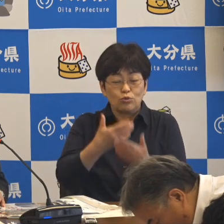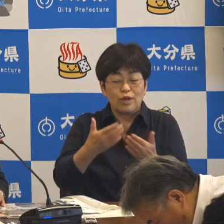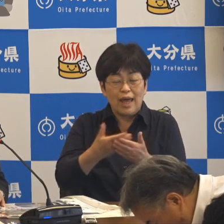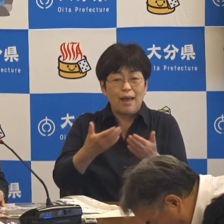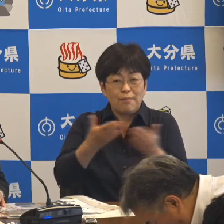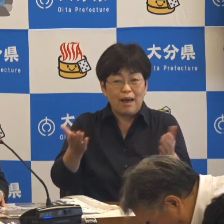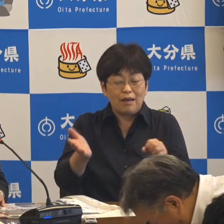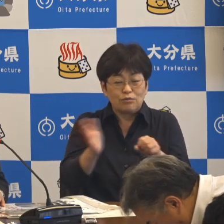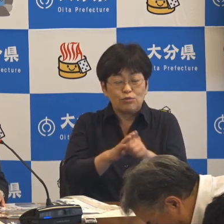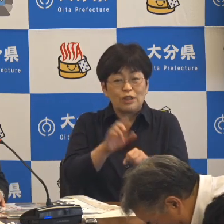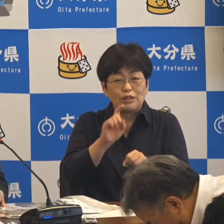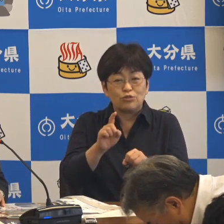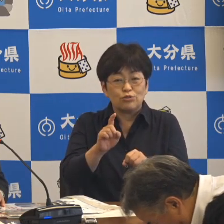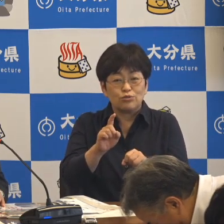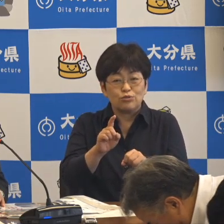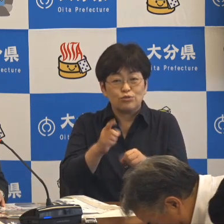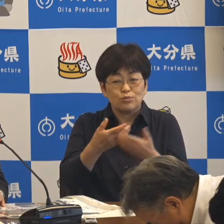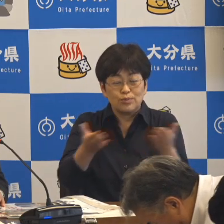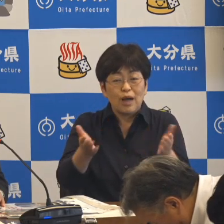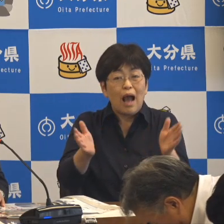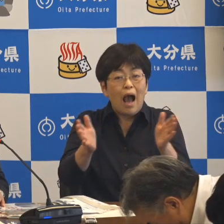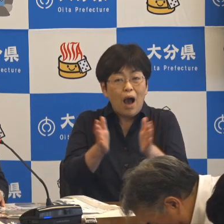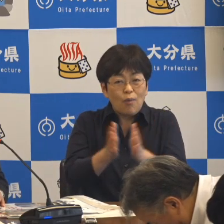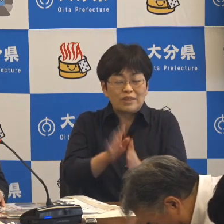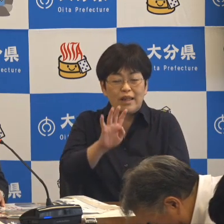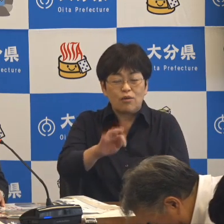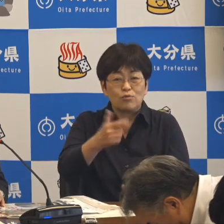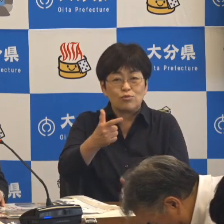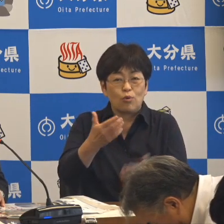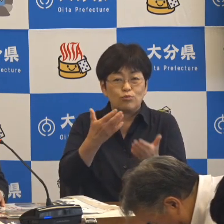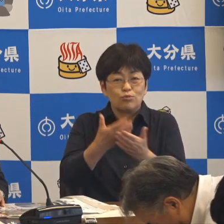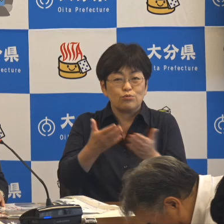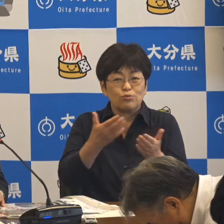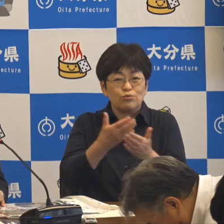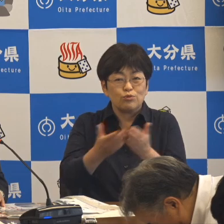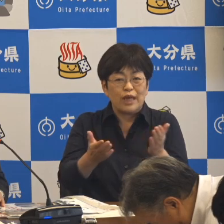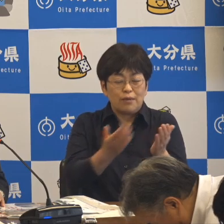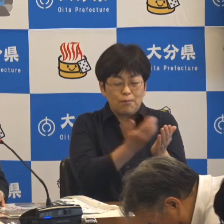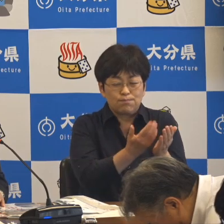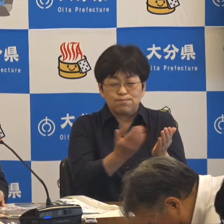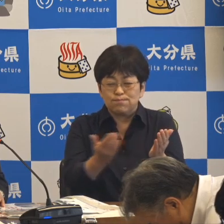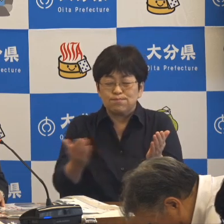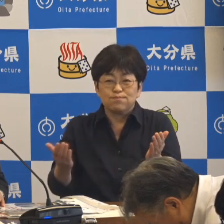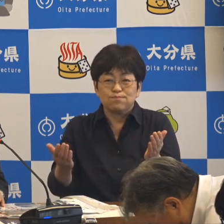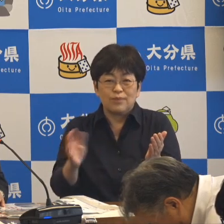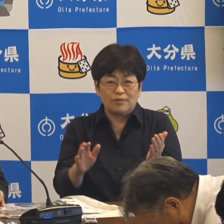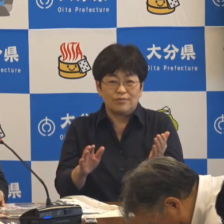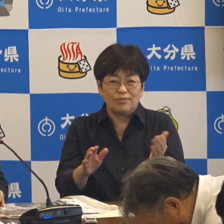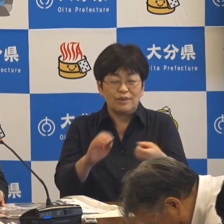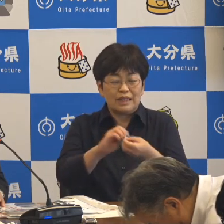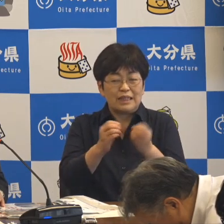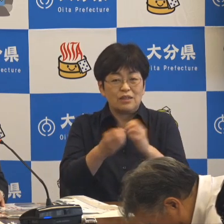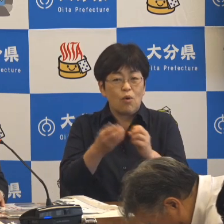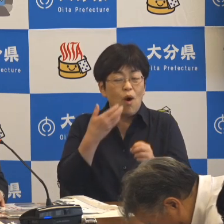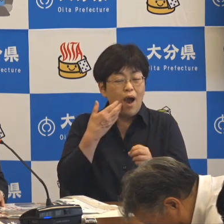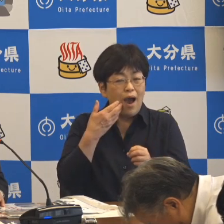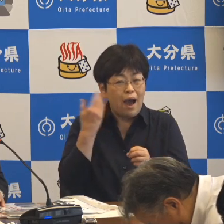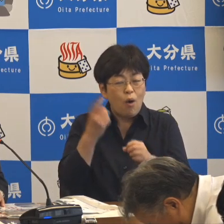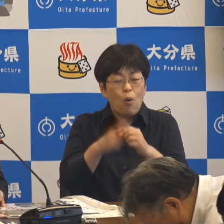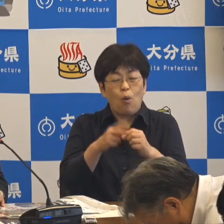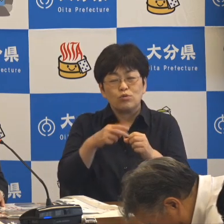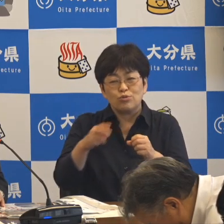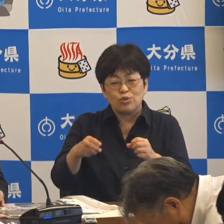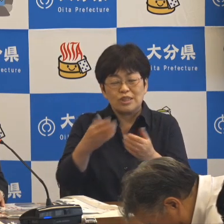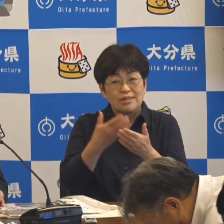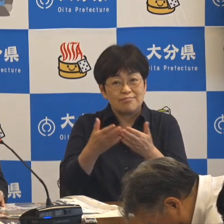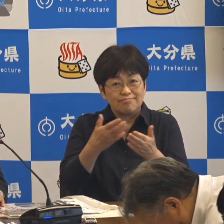計46図からなる風景画シリーズということで、青を基調としました鮮烈な色彩と躍動